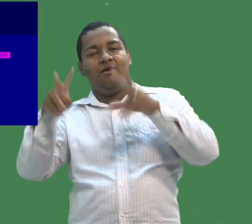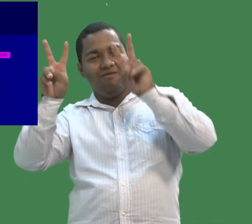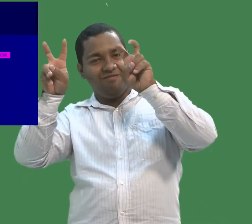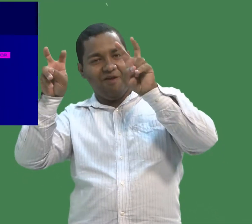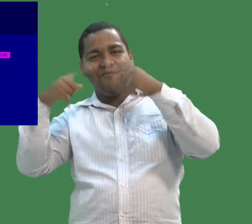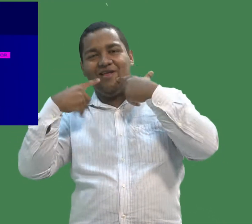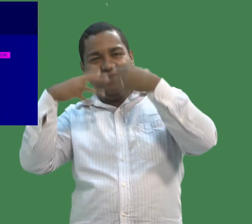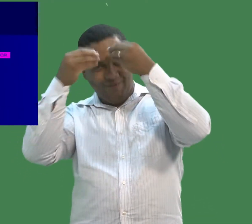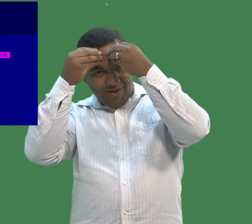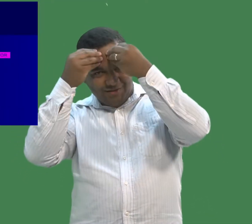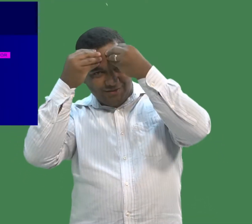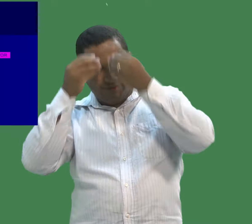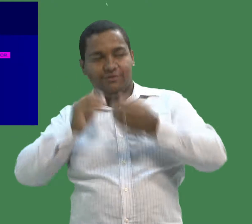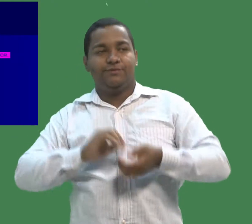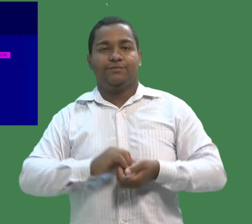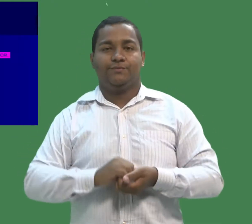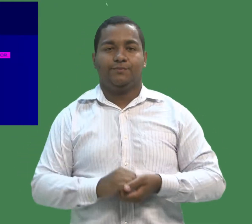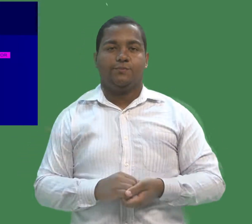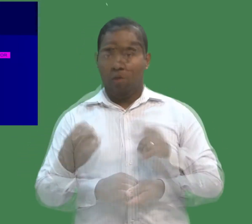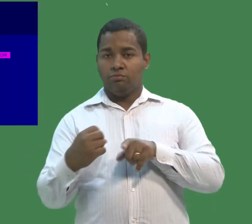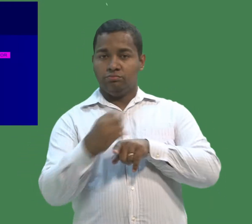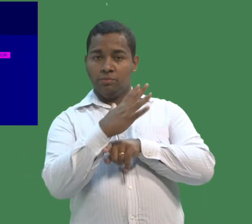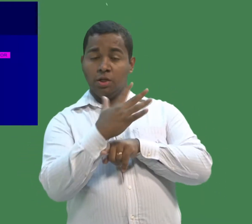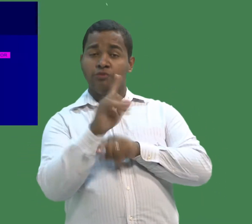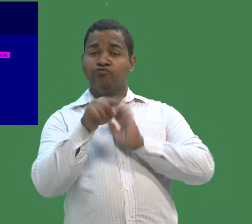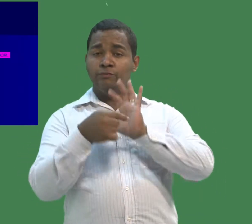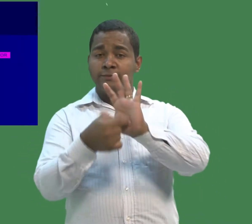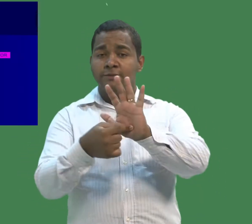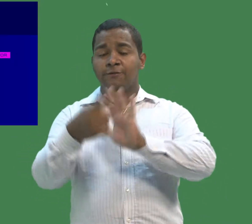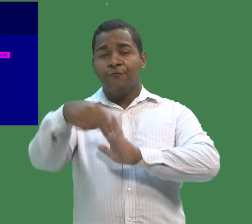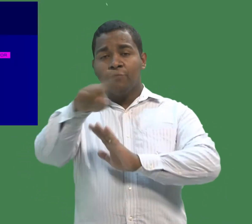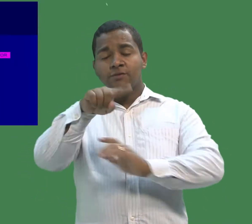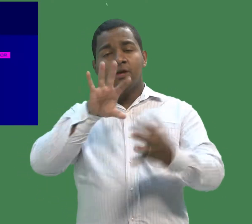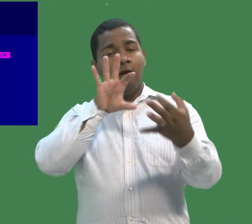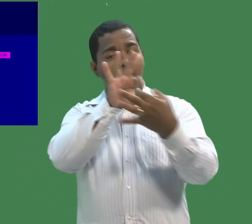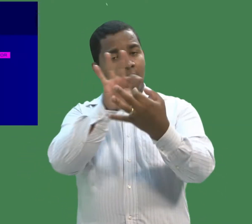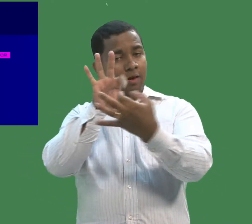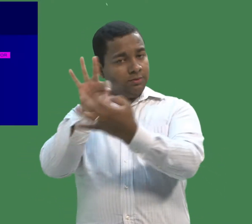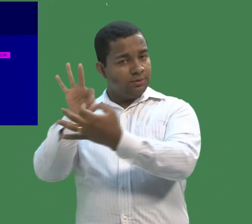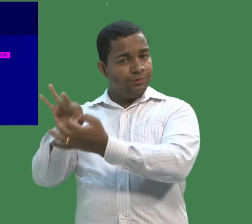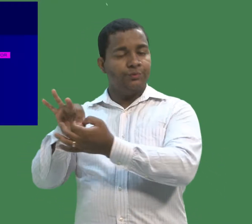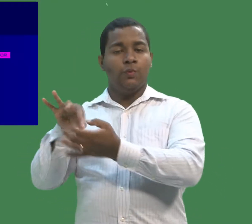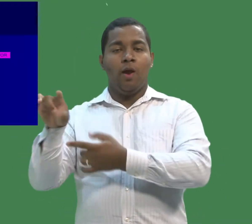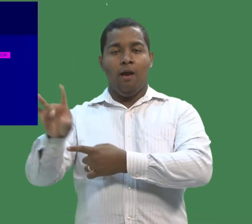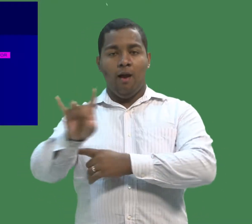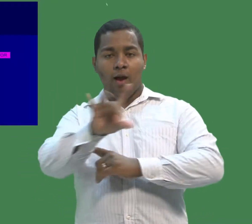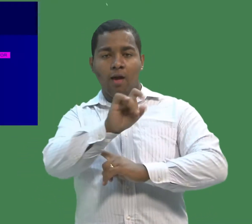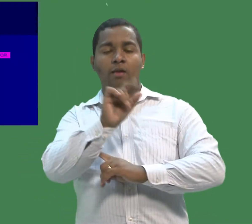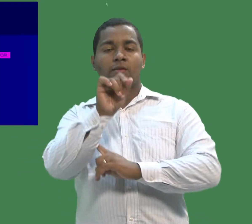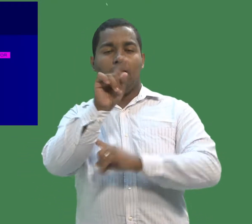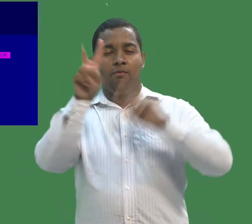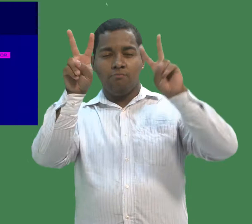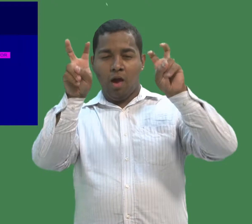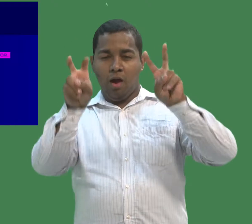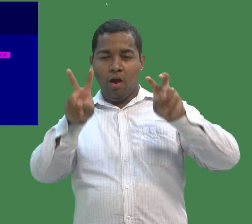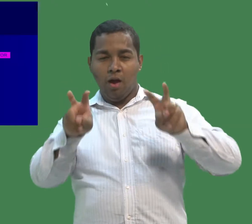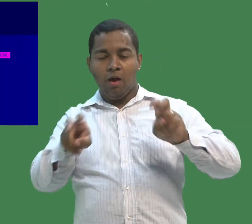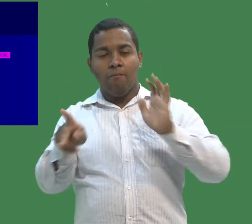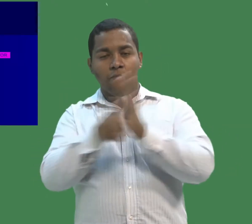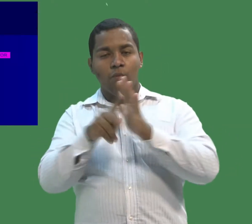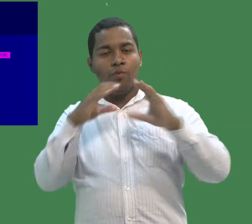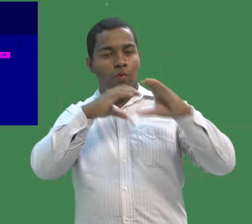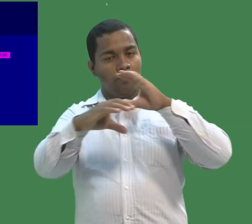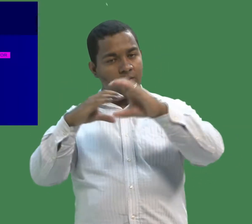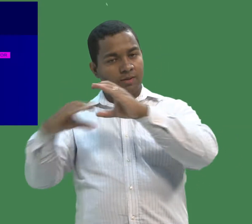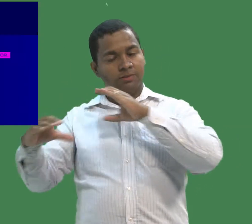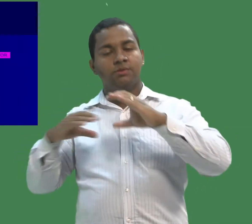Neste slide, apresentarei a vocês a relação que existe entre os componentes da comunicação humana com as funções da linguagem. Quando